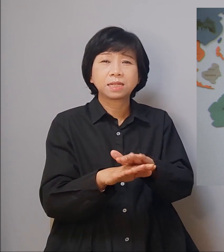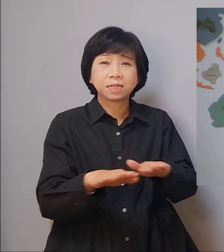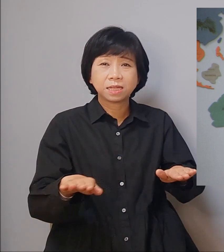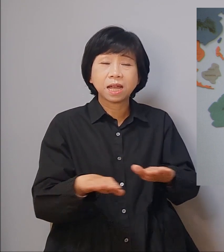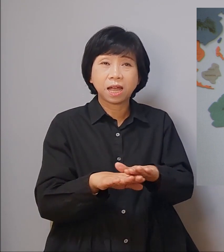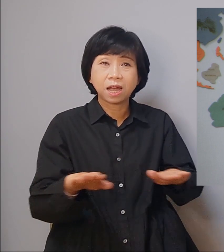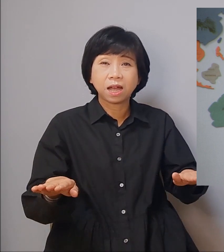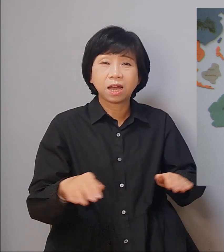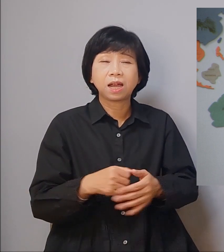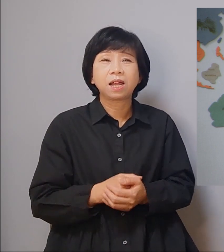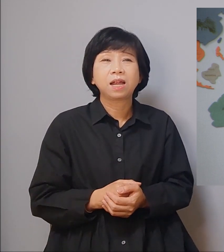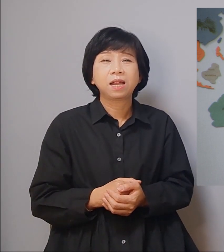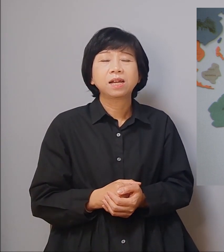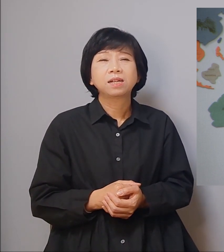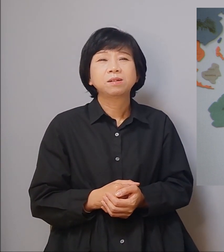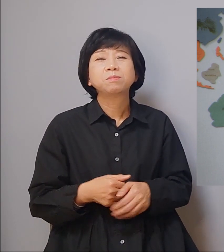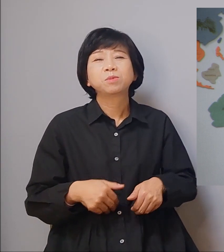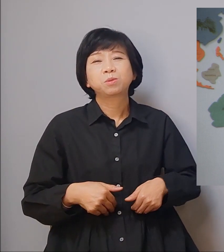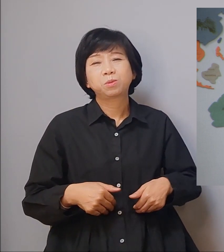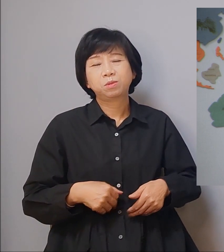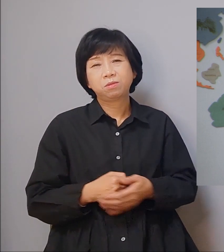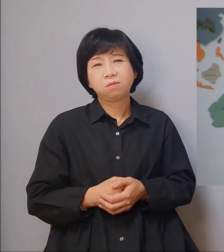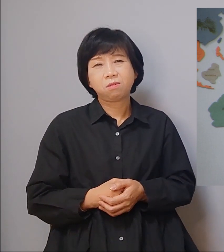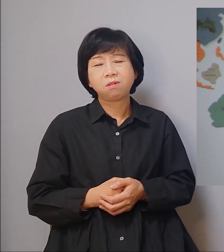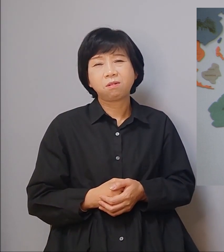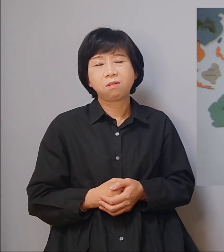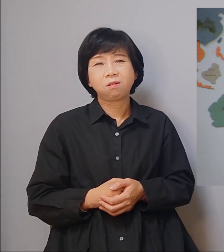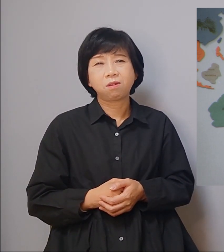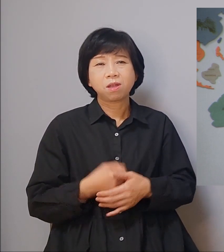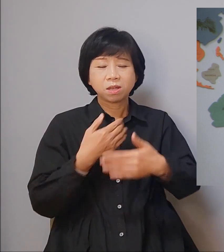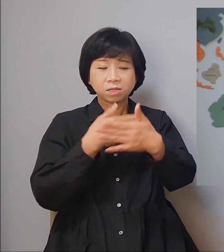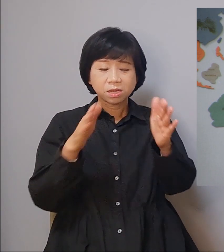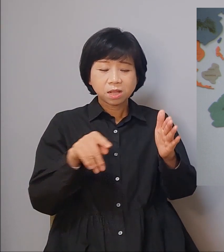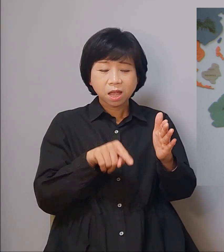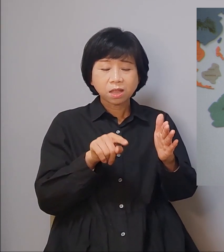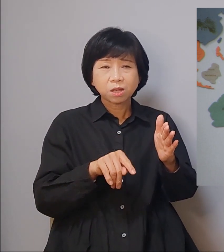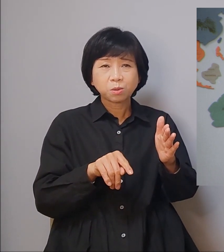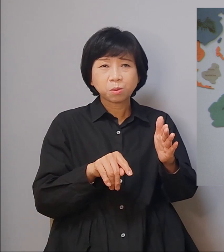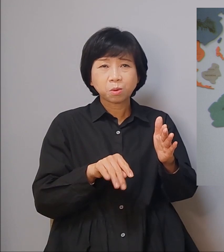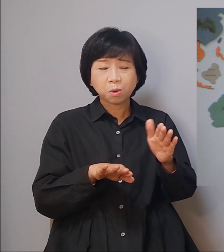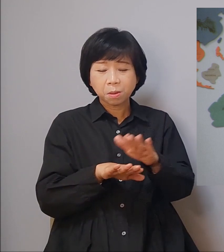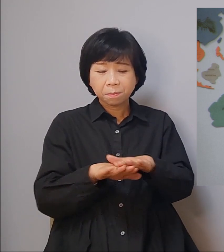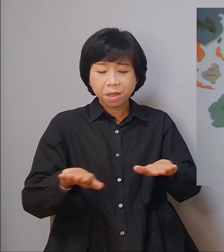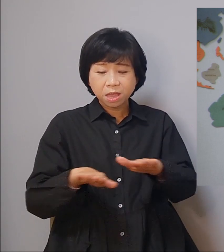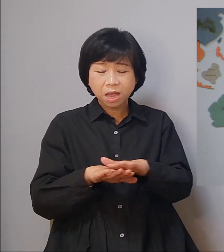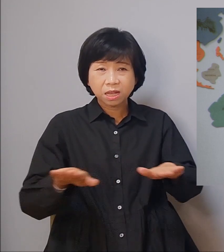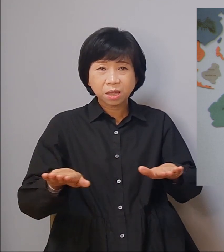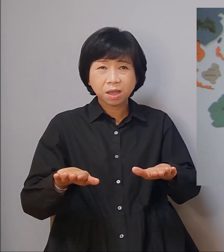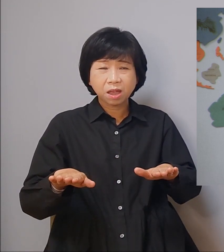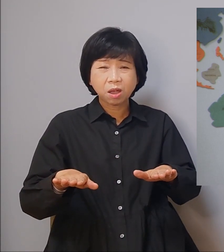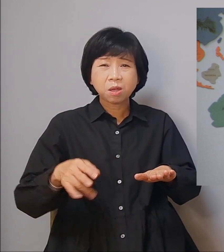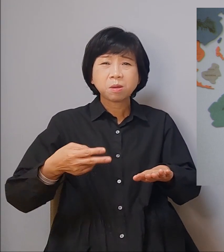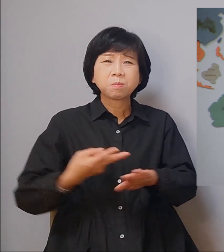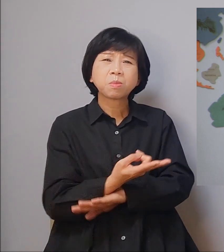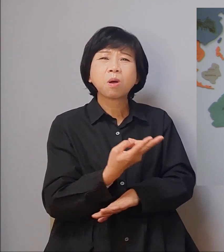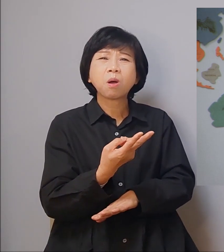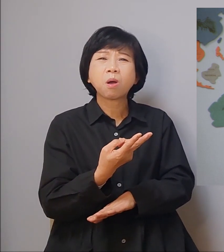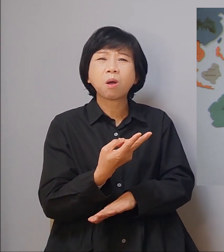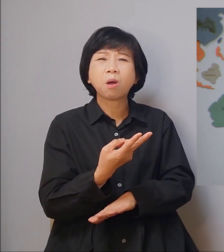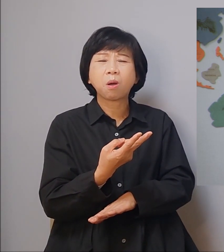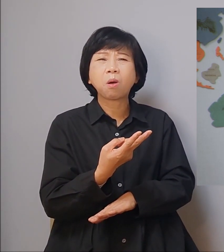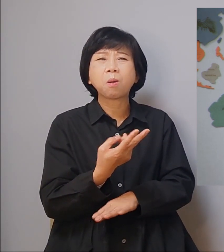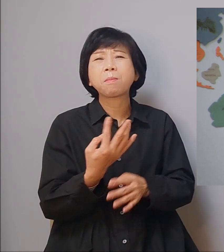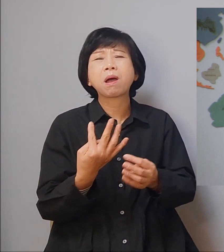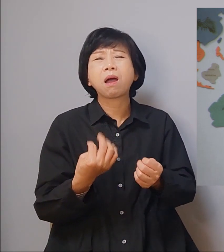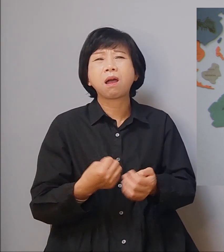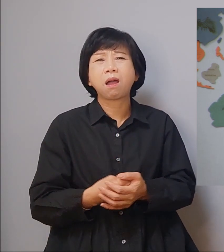있잖아요. 바닥이 거기가 정말 미끄러워요. 그래서 우리 교회 여기 입구에도 아마 1층에 뭐 깔아 놓으셨죠? 그 깔아 놓은